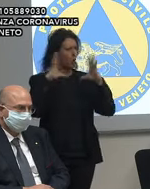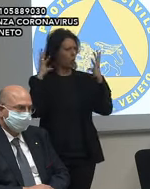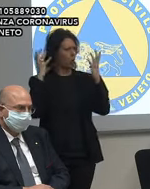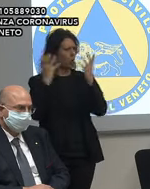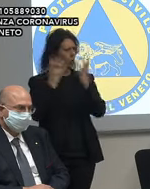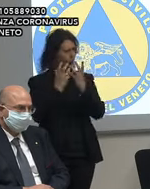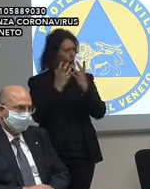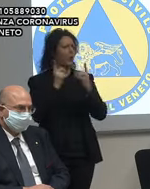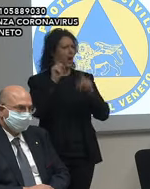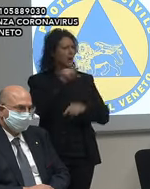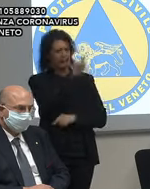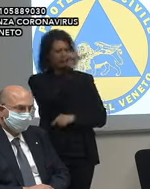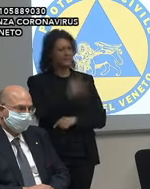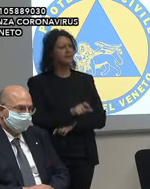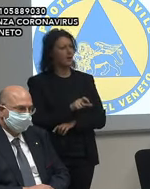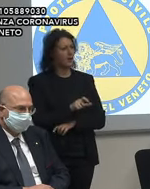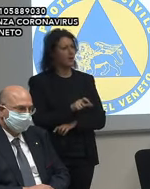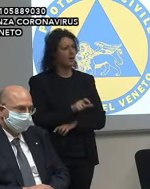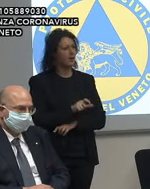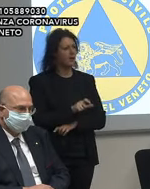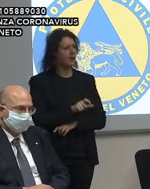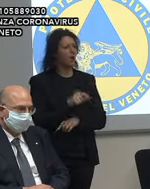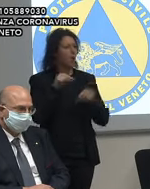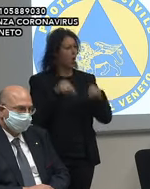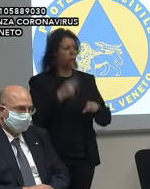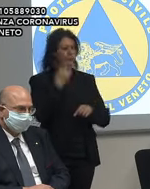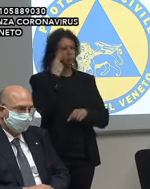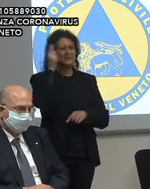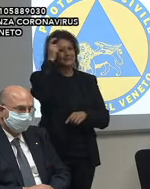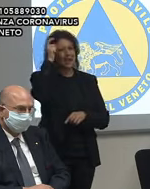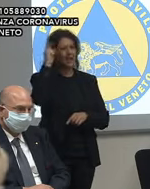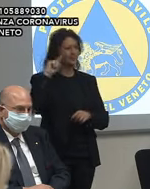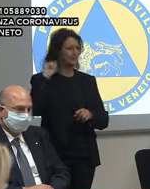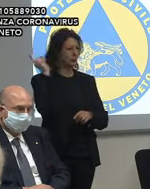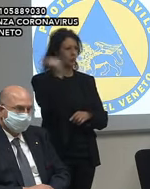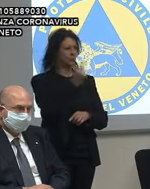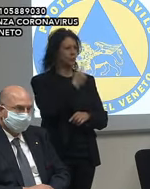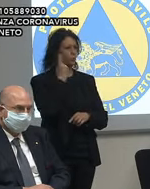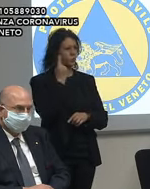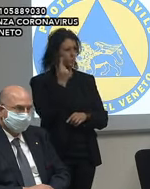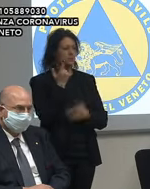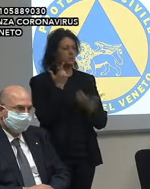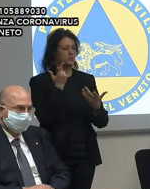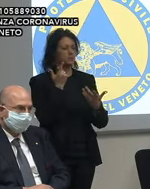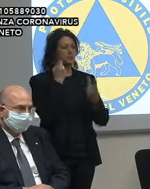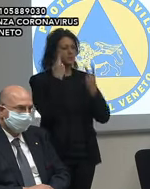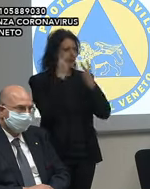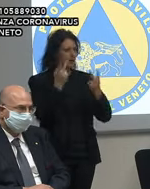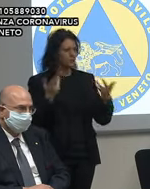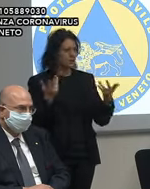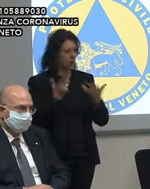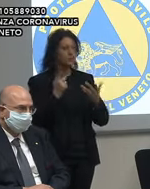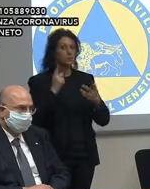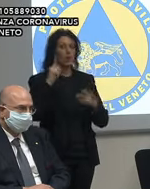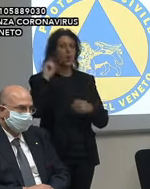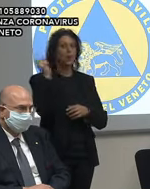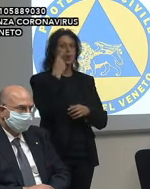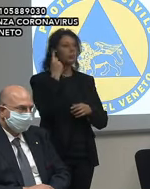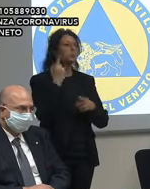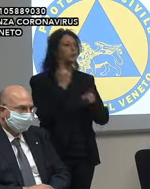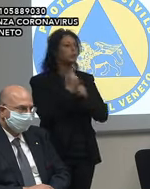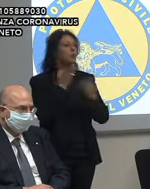solamente dell'Italia. Oggi possiamo guardare qualunque paese, paesi considerati di riferimento, e vediamo che devono affrontare, devono